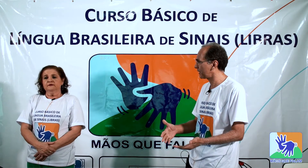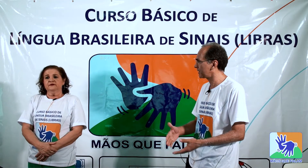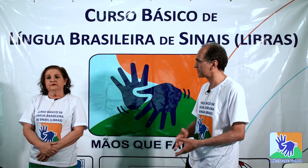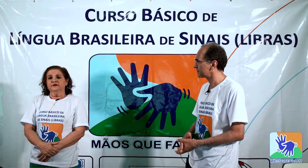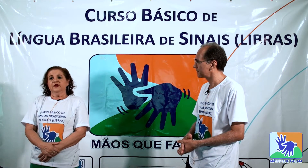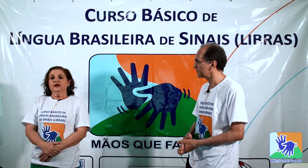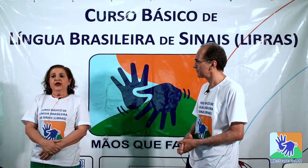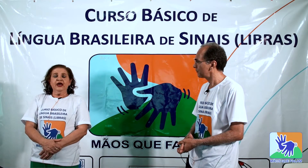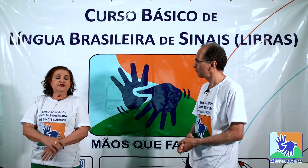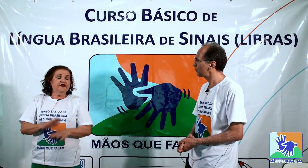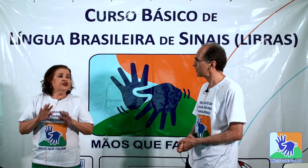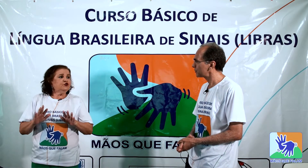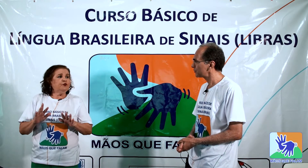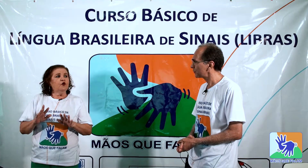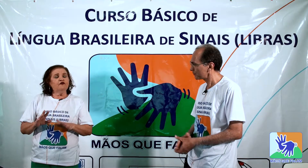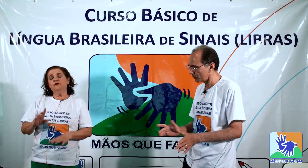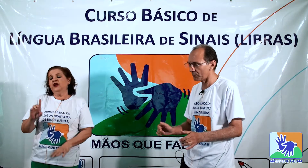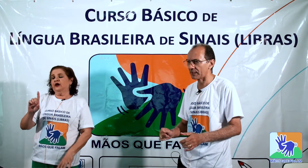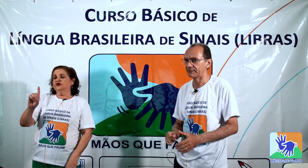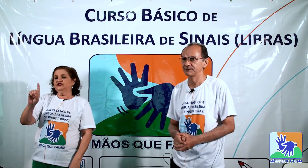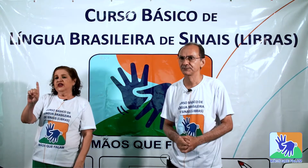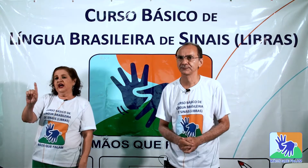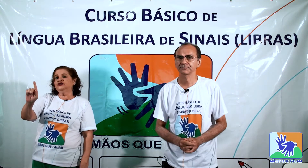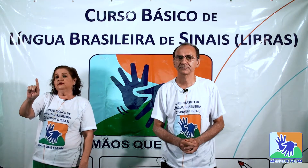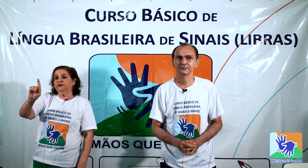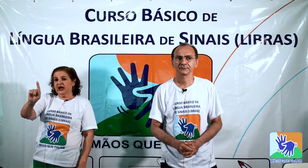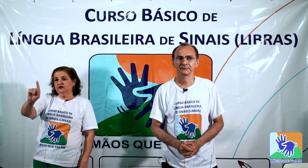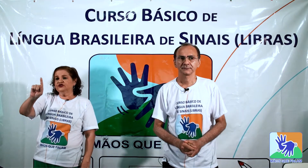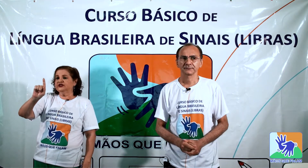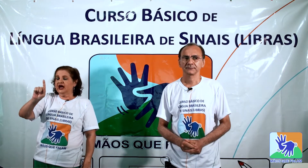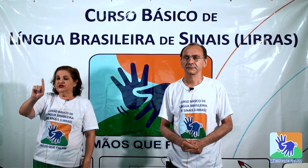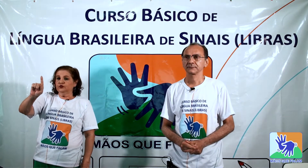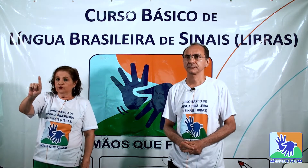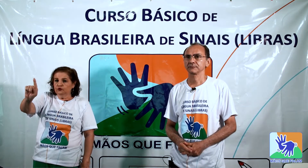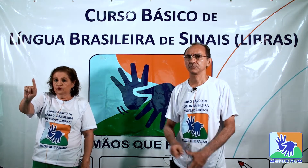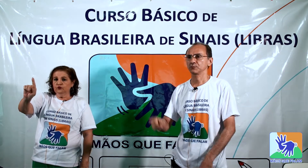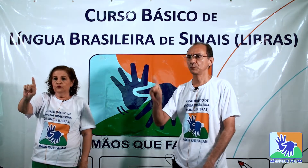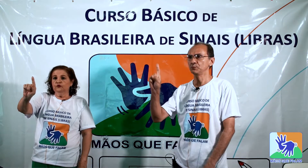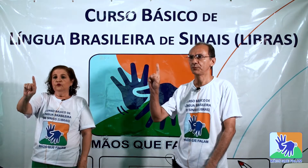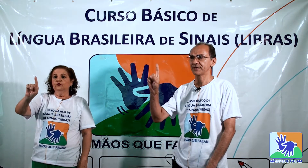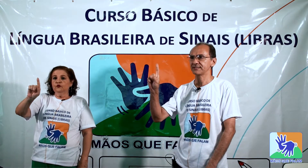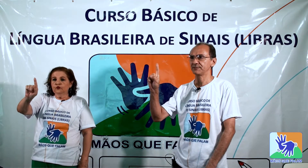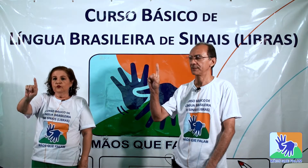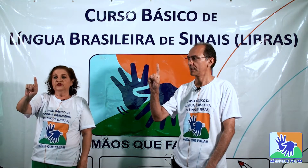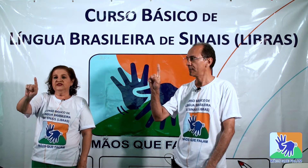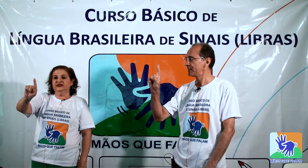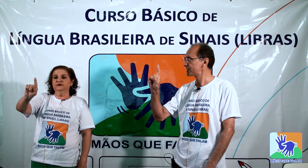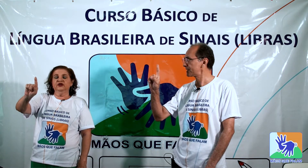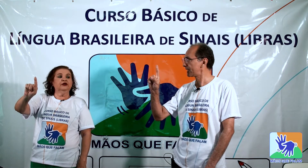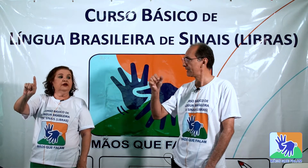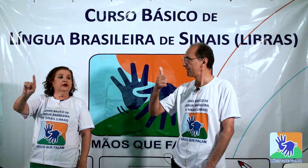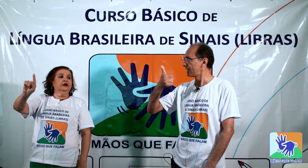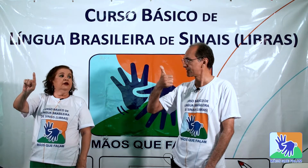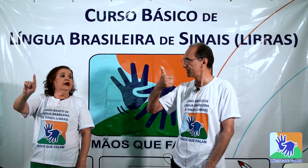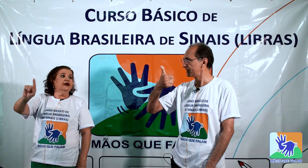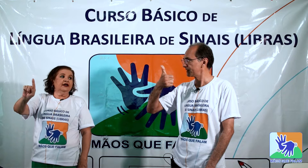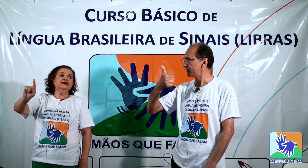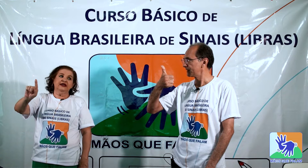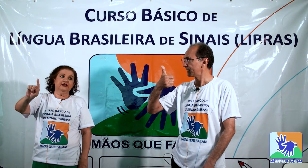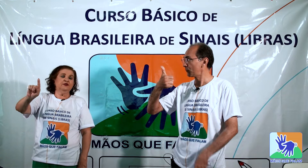diferente? É diferente um pouco. Vamos lá, a quantidade, para a quantidade, 1. Para cima. Exatamente. Antes era assim. Exatamente. Quando